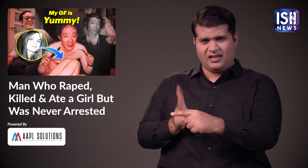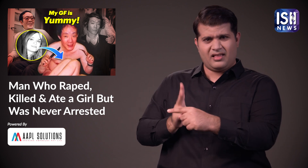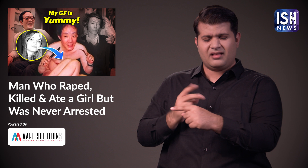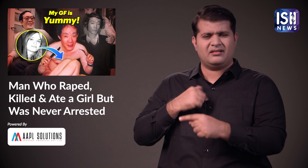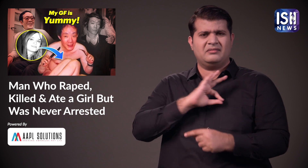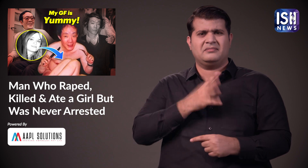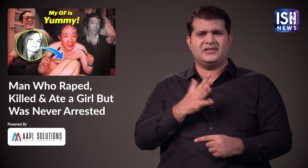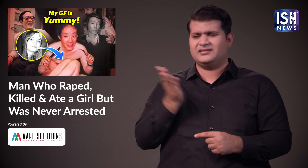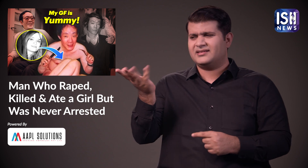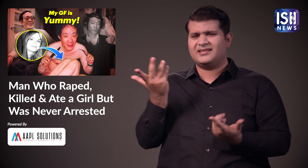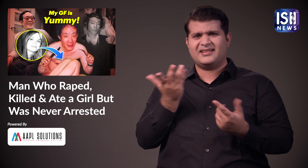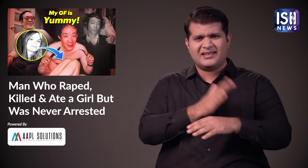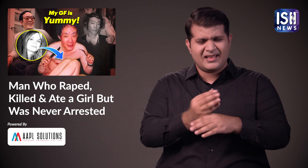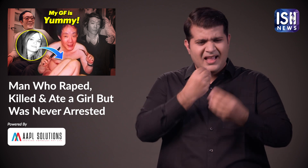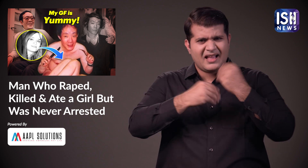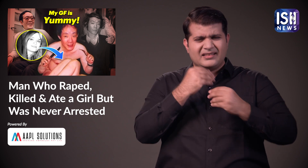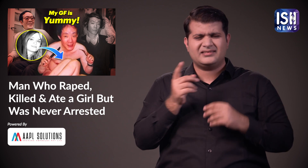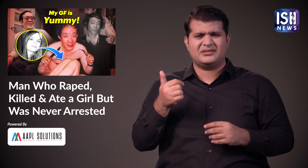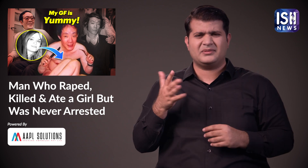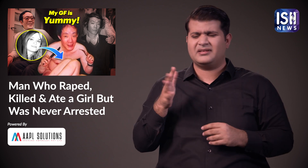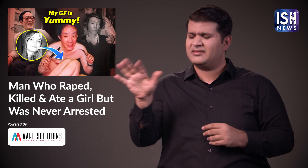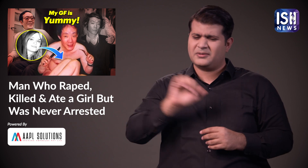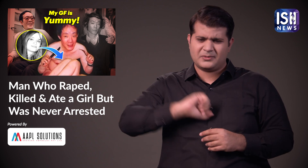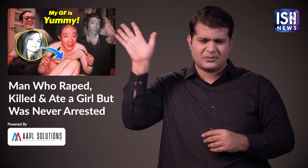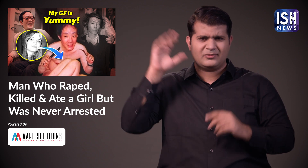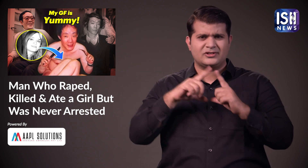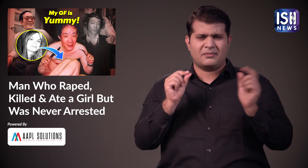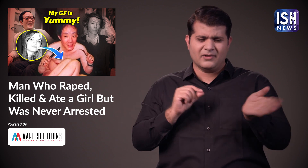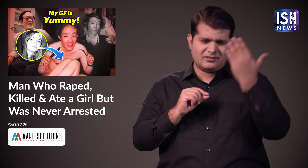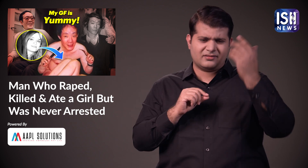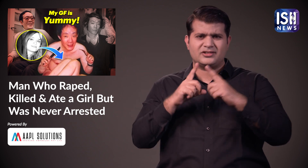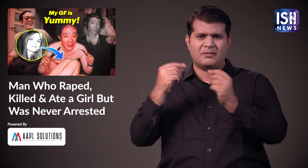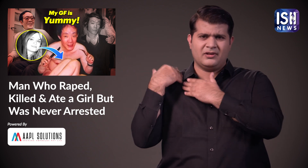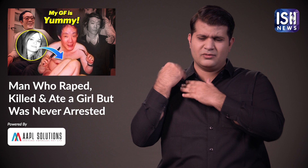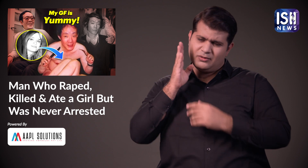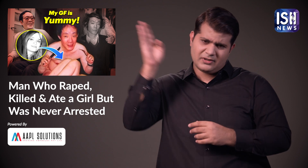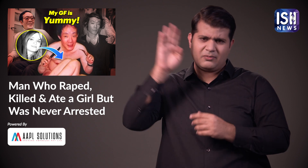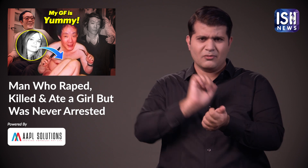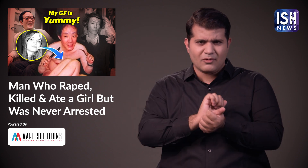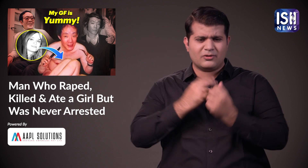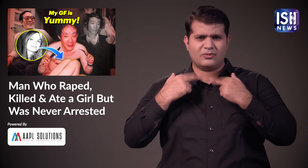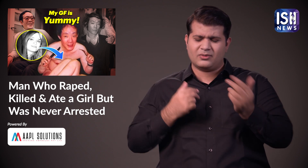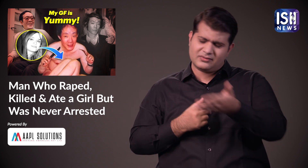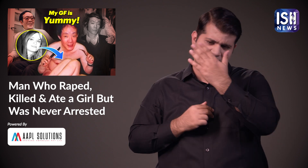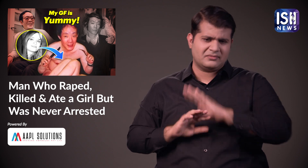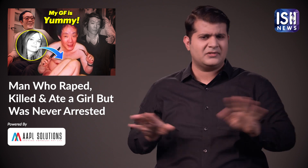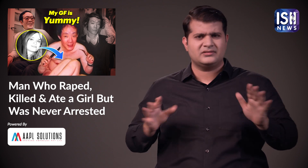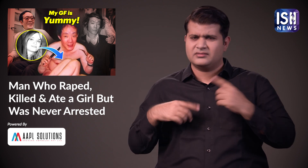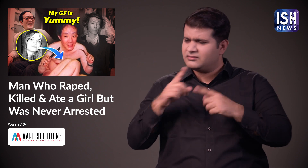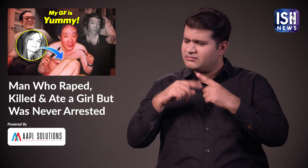से वे घृणा महसूस करते थे। इसलिए 1984 में उन्होंने उसे जापान वापस भेजने का फैसला किया